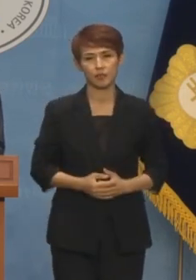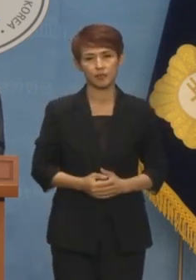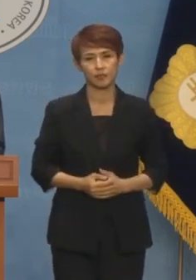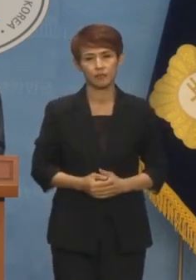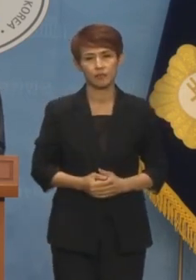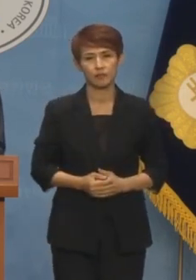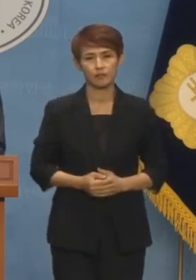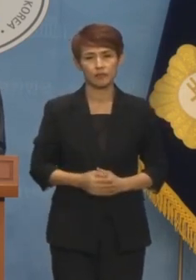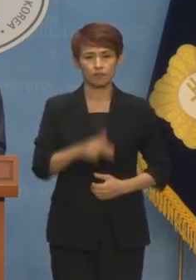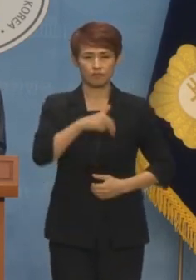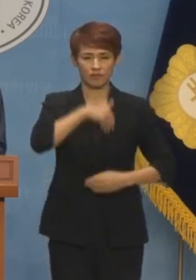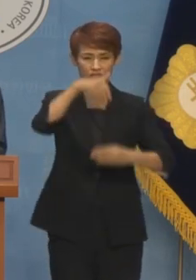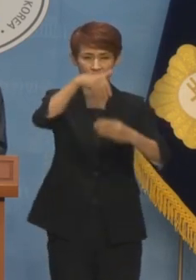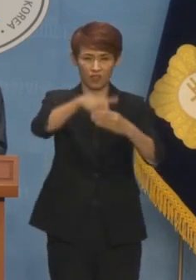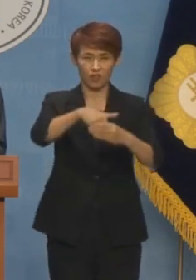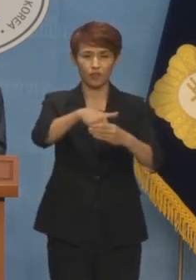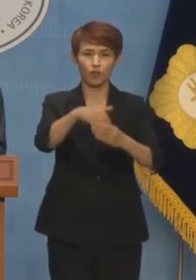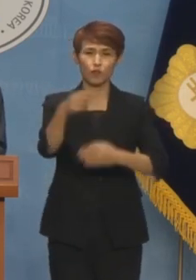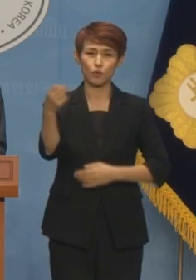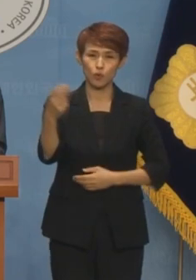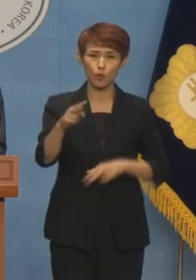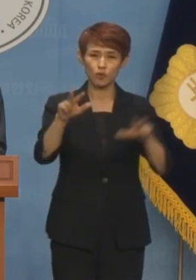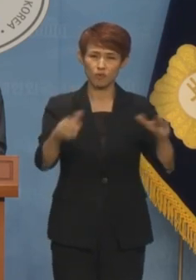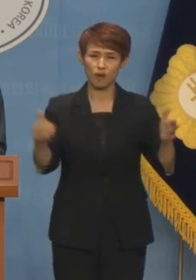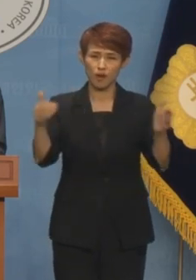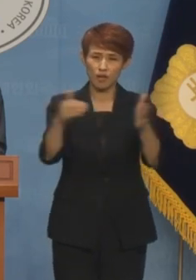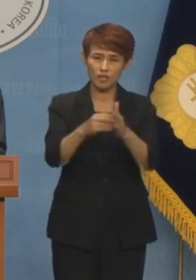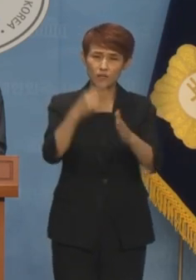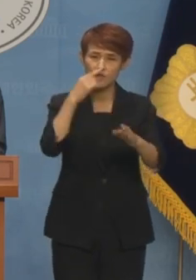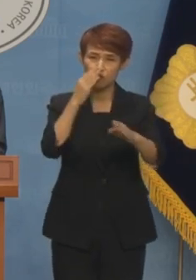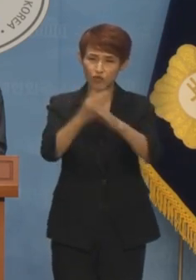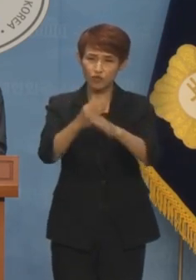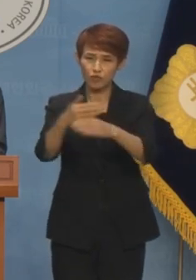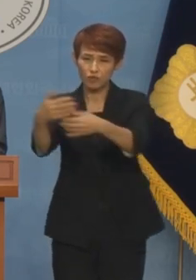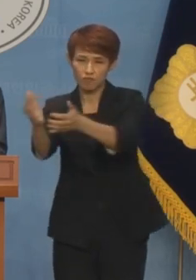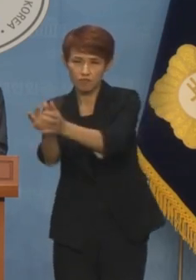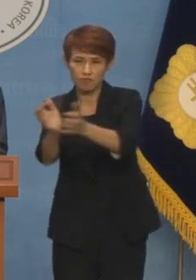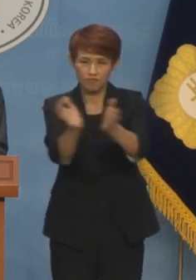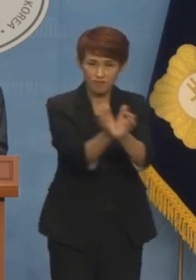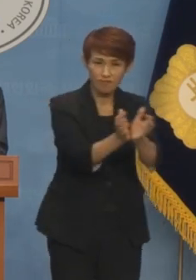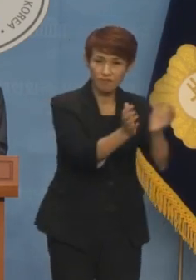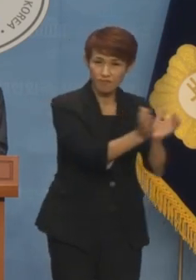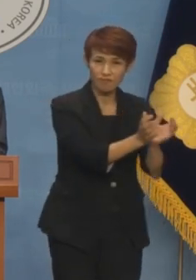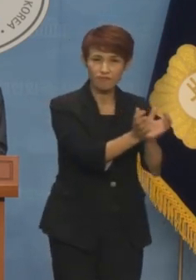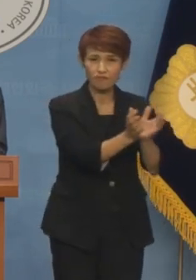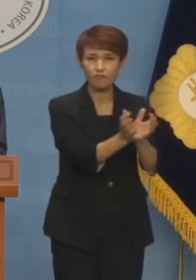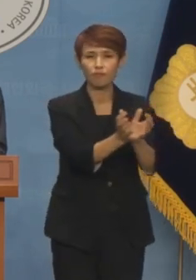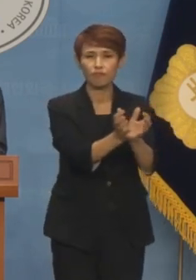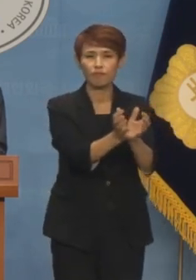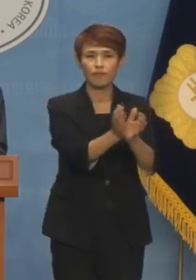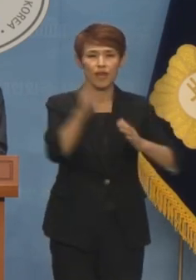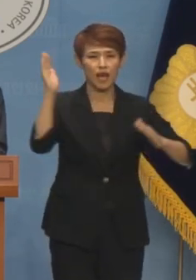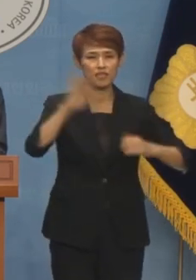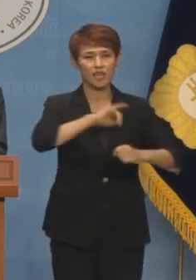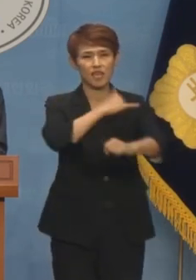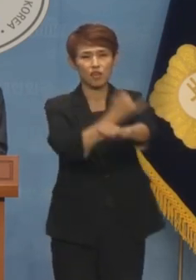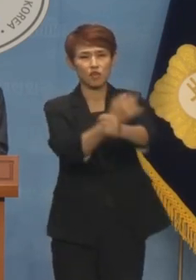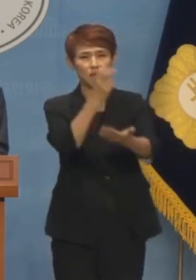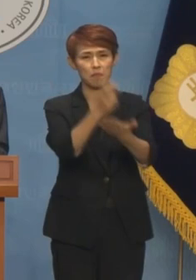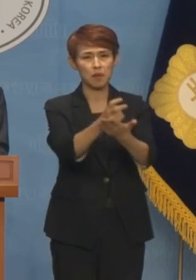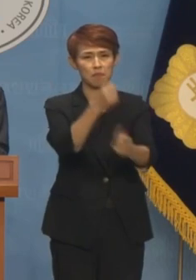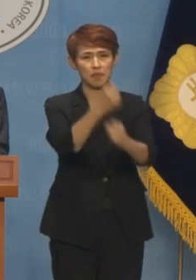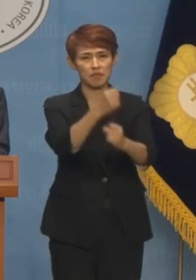지난 총선을 포함해 그동안 여러 민주진보 진영의 정당들이 앞다투어서 학생인권법